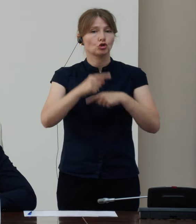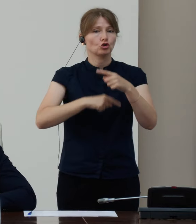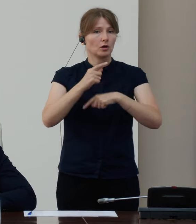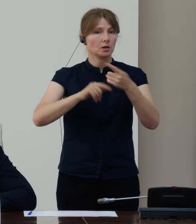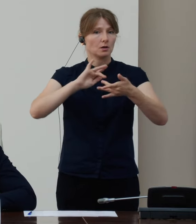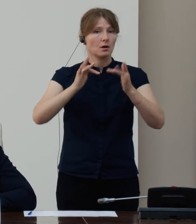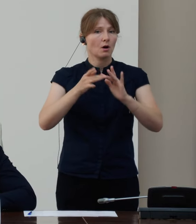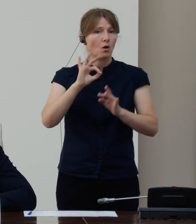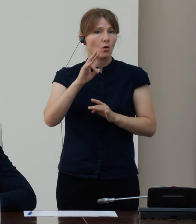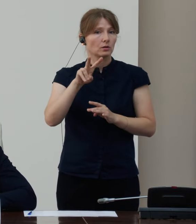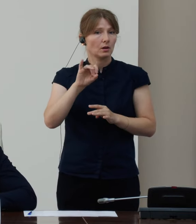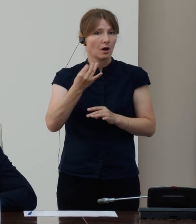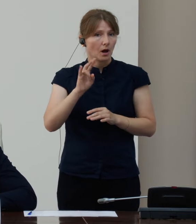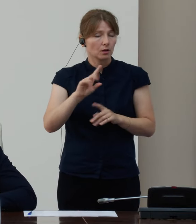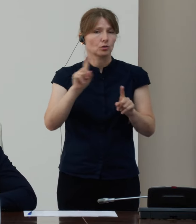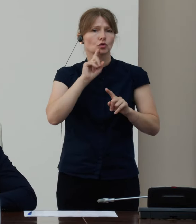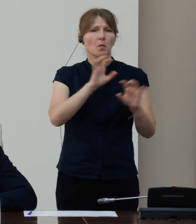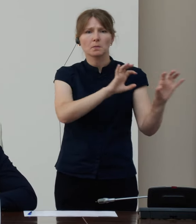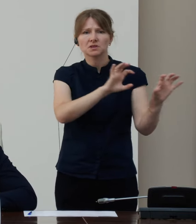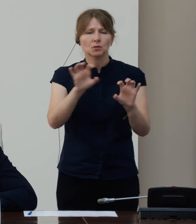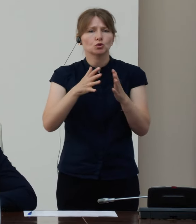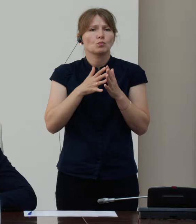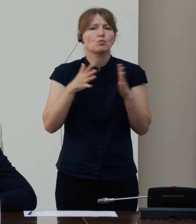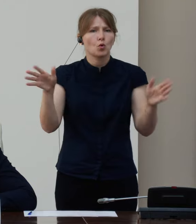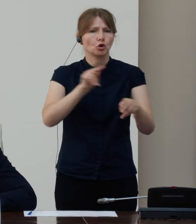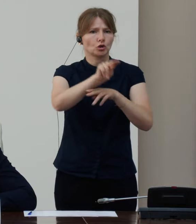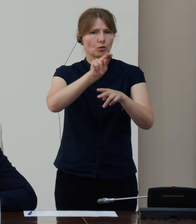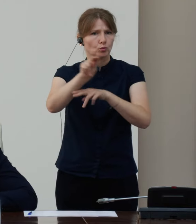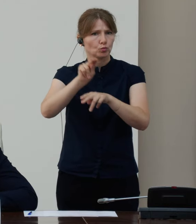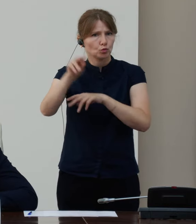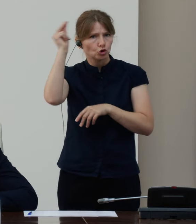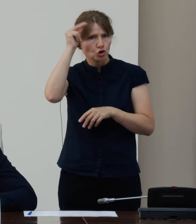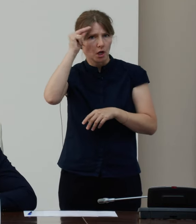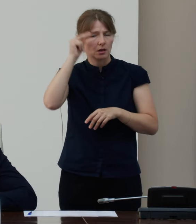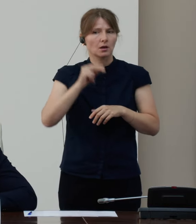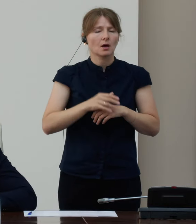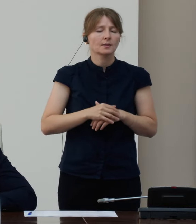putem asigura cât mai multă instruire la un